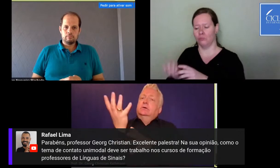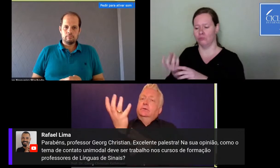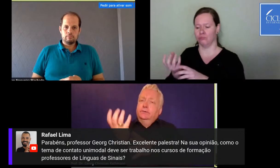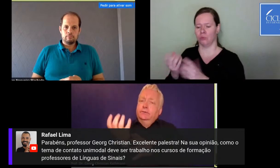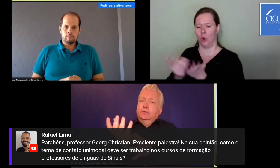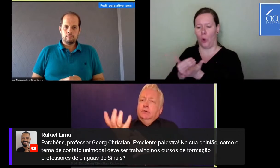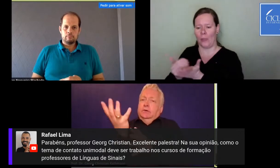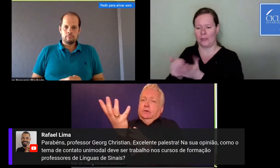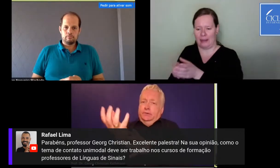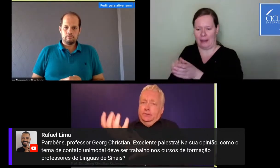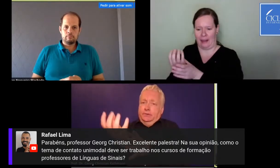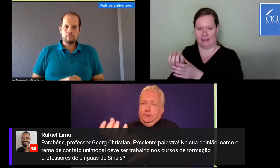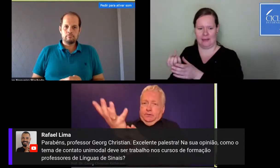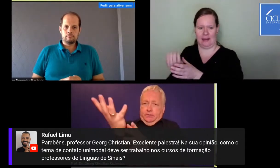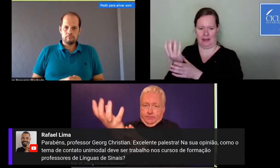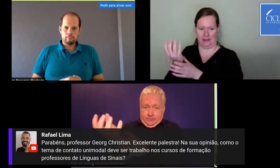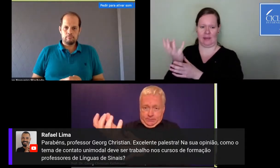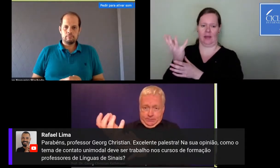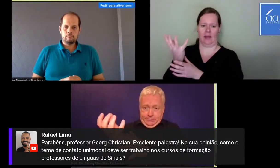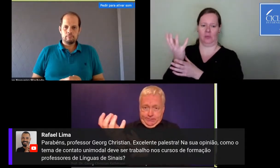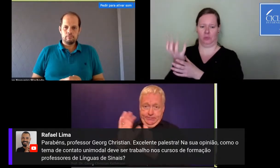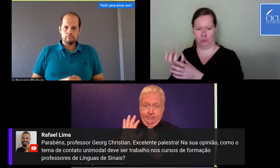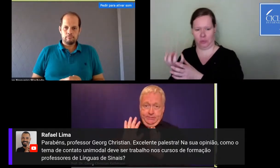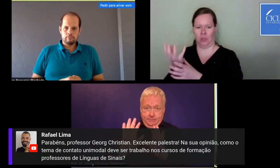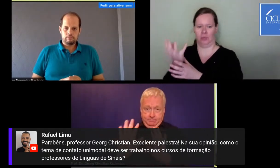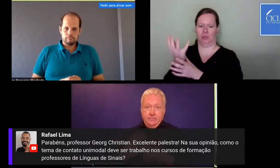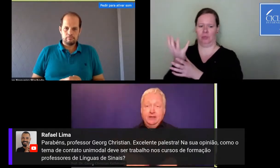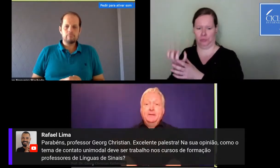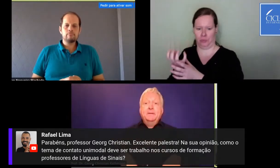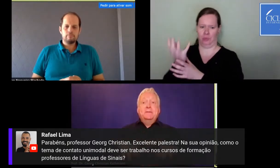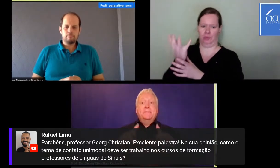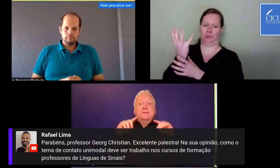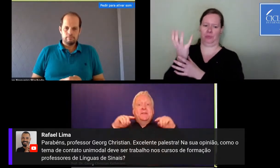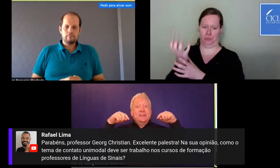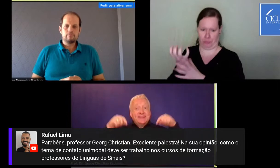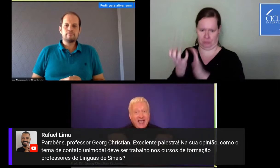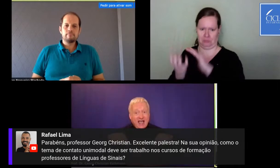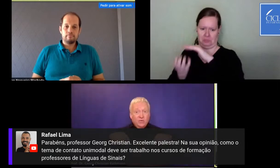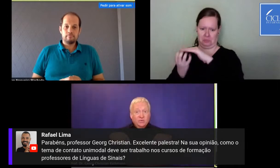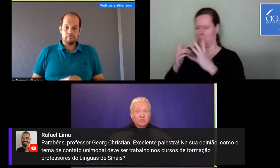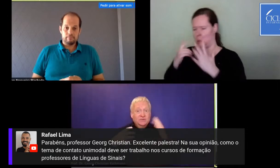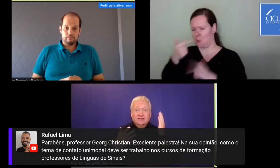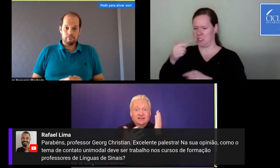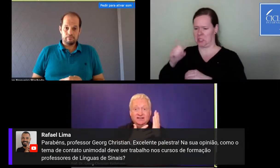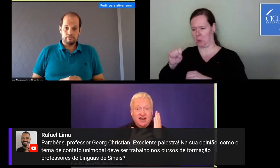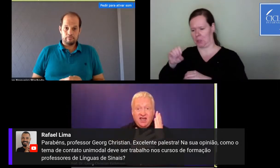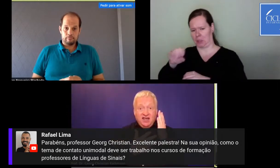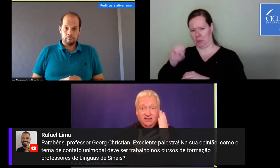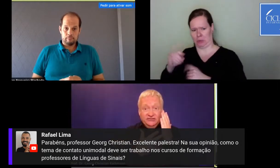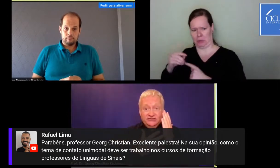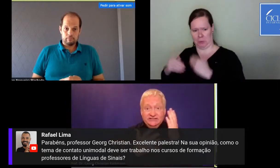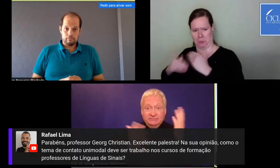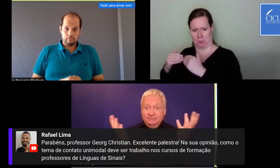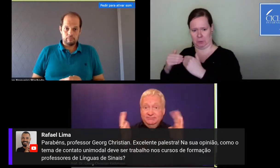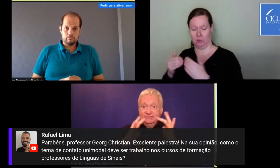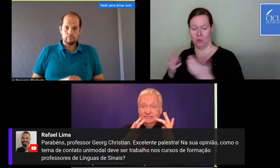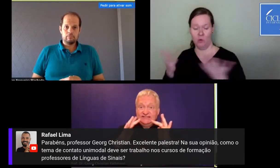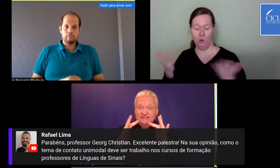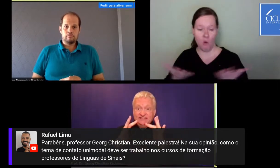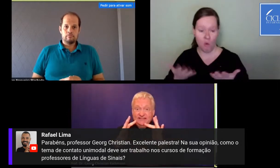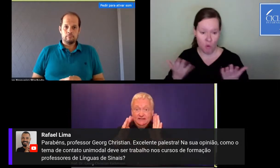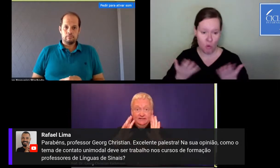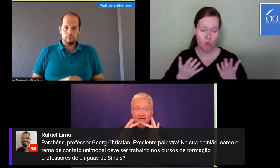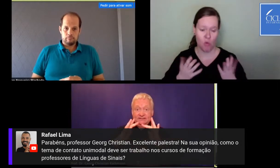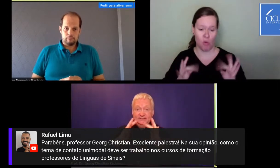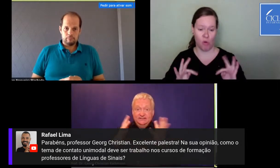isso? Mas parece emergir ali alguma coisa, ou que está em processo